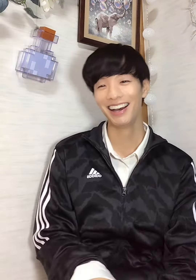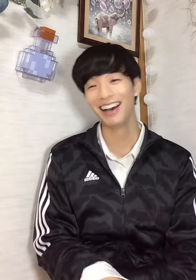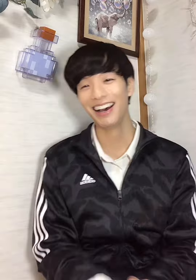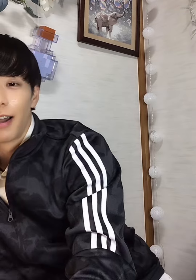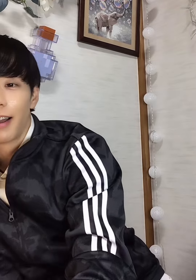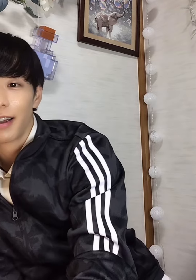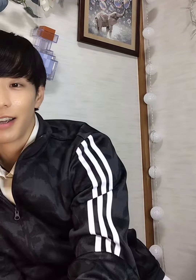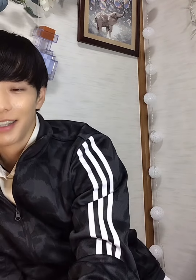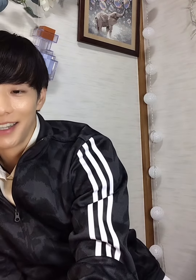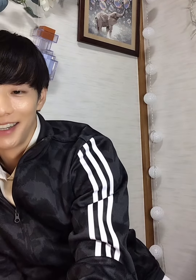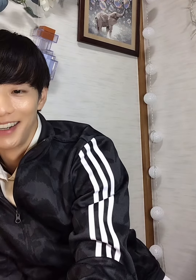あれ？